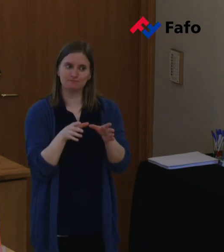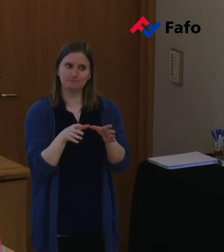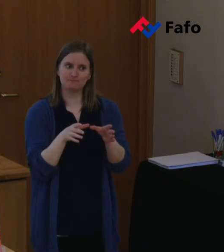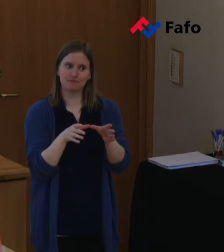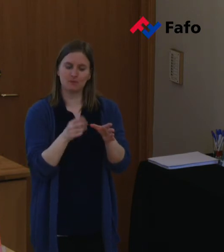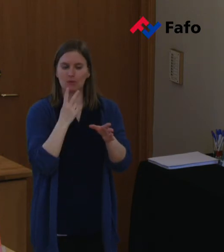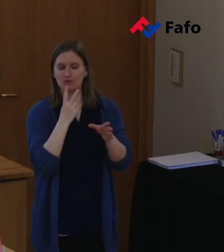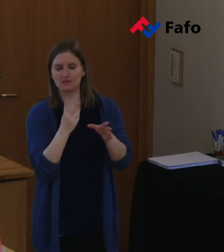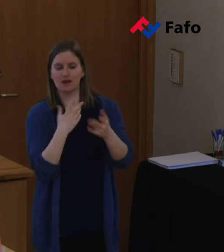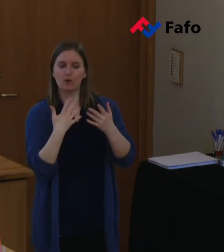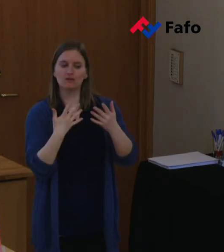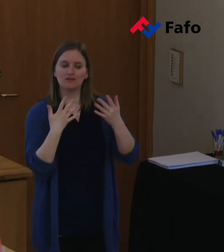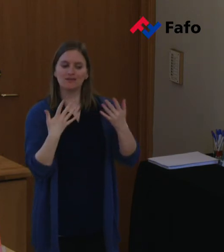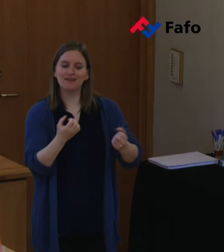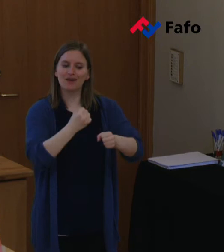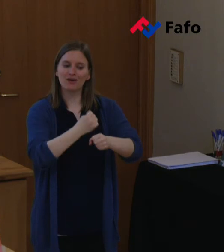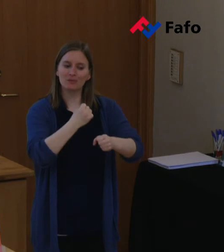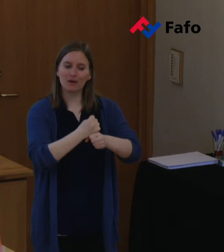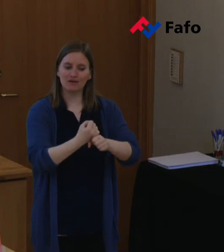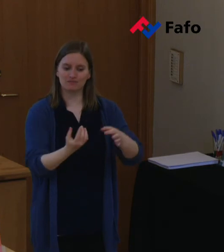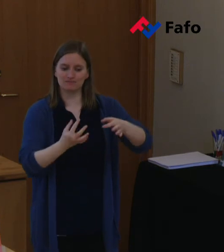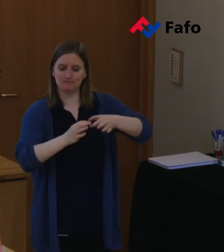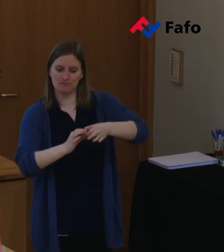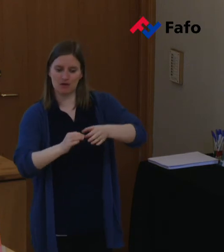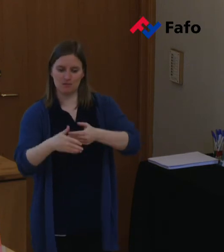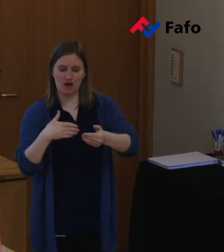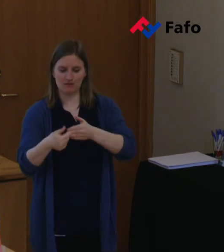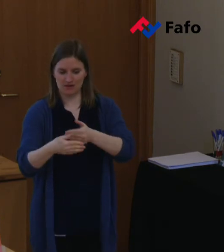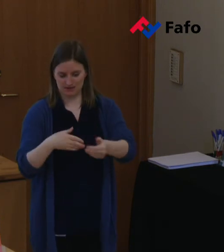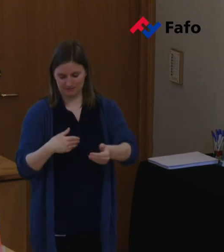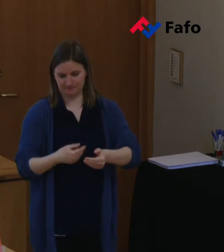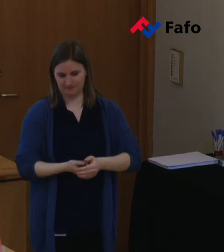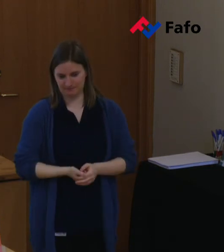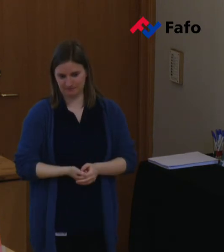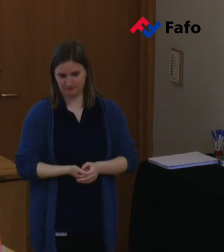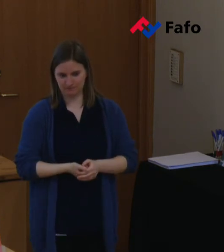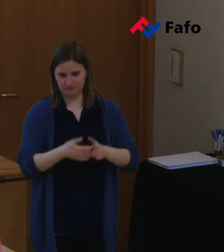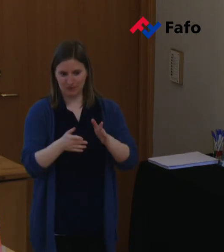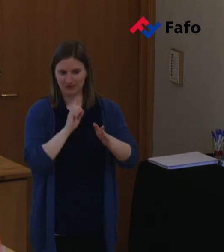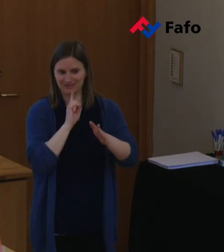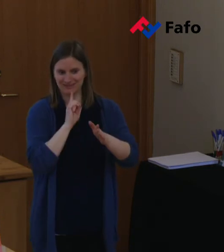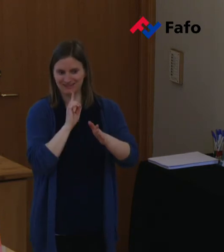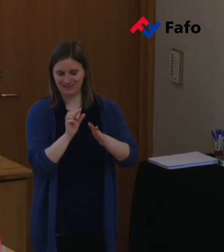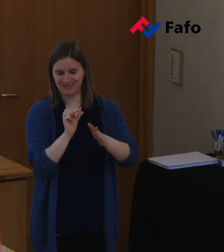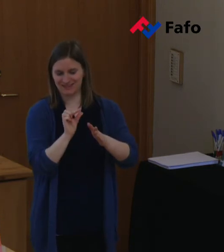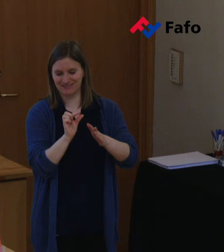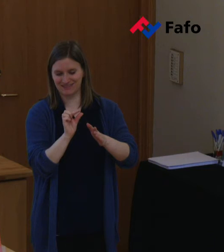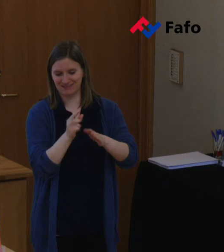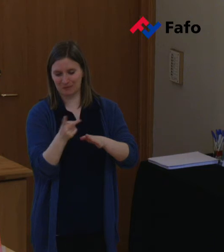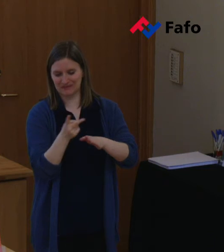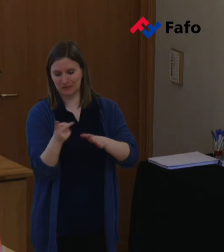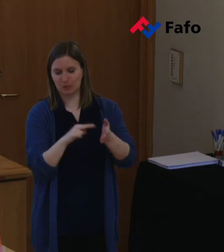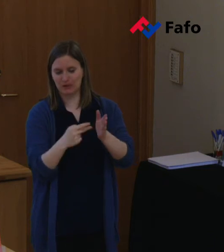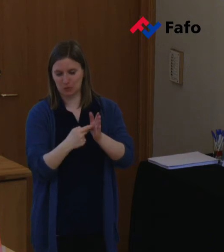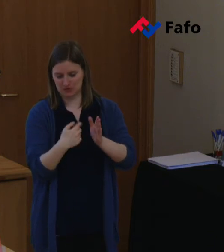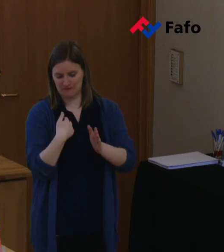med å se ordinært arbeid sammen med behandling. Og jeg skal si litt om de to